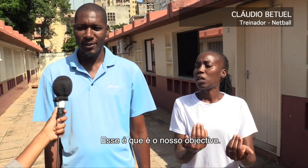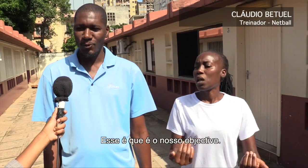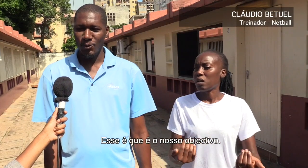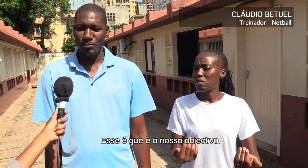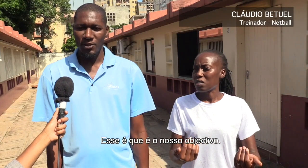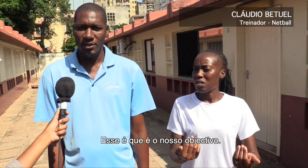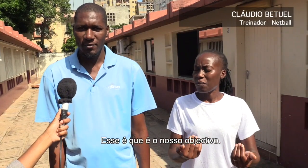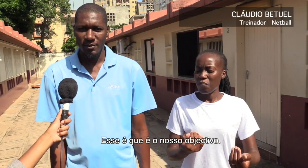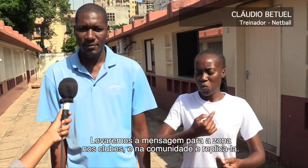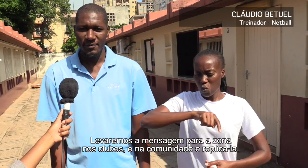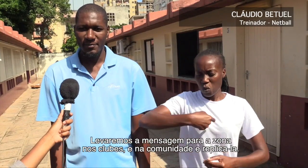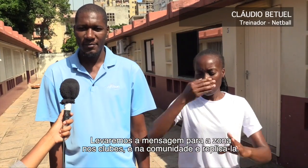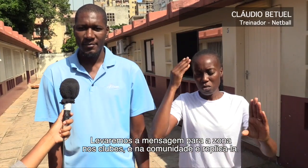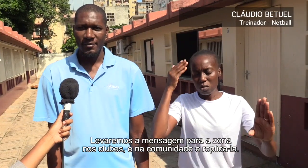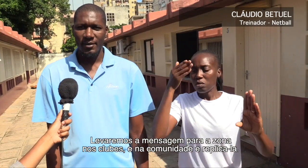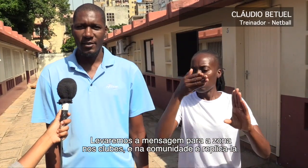Esse é o nosso objetivo.